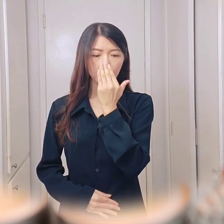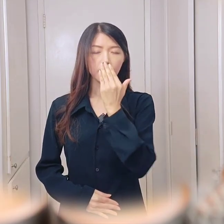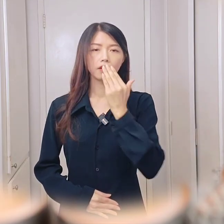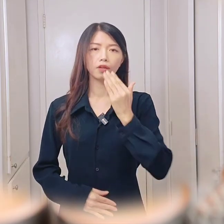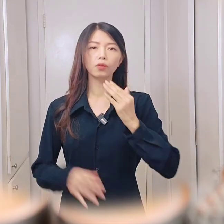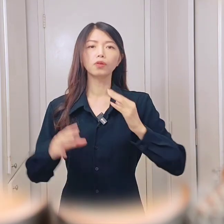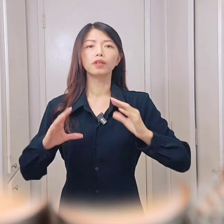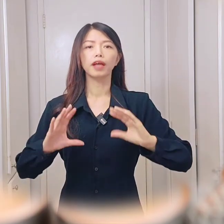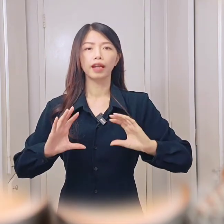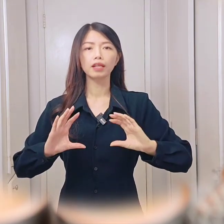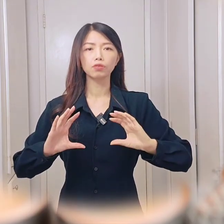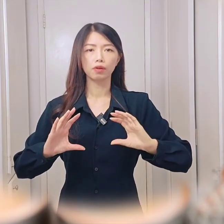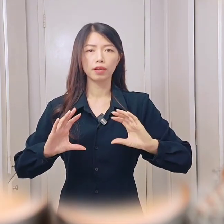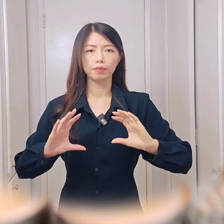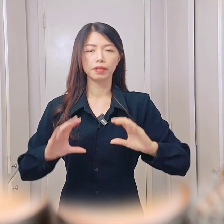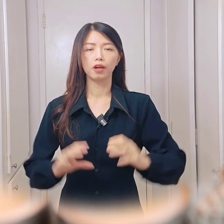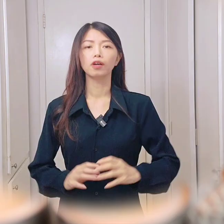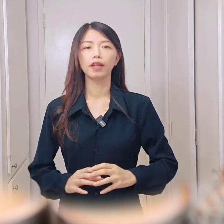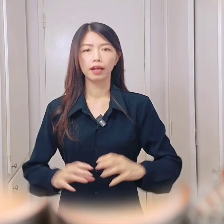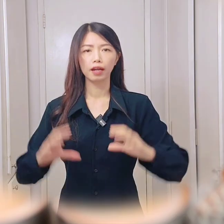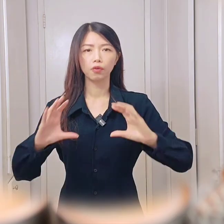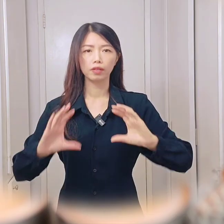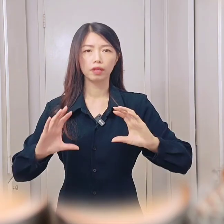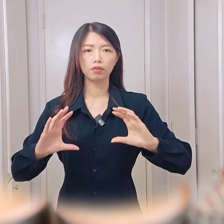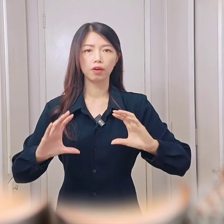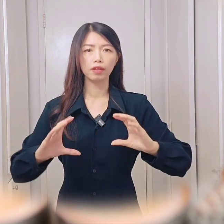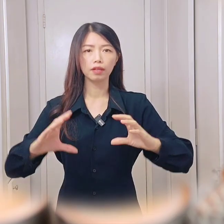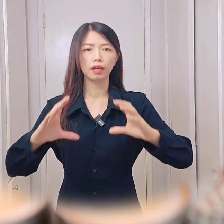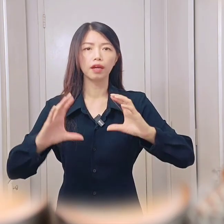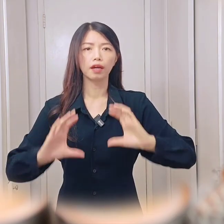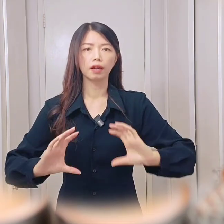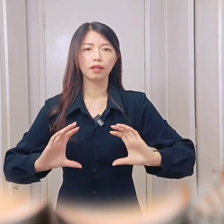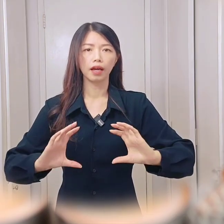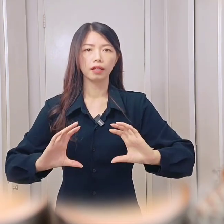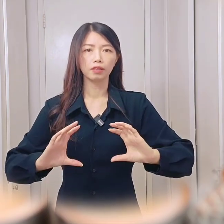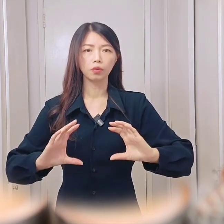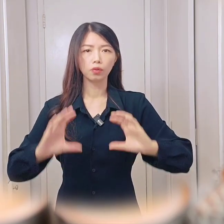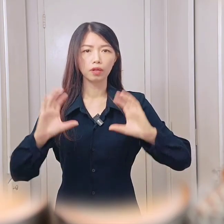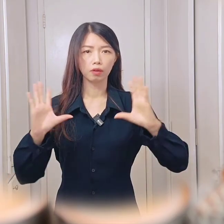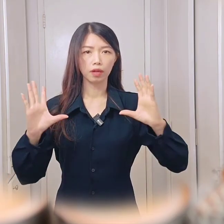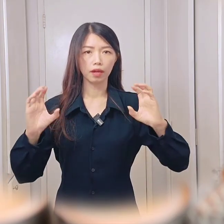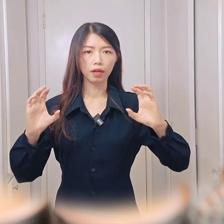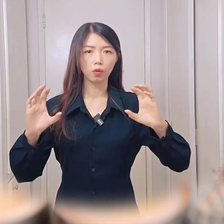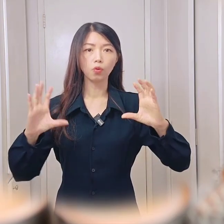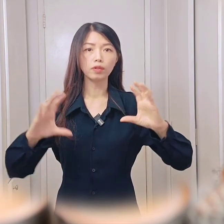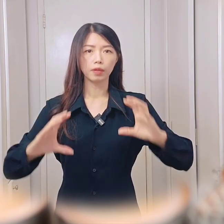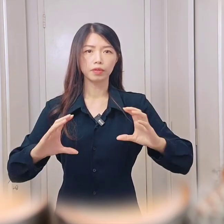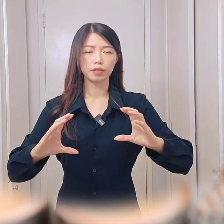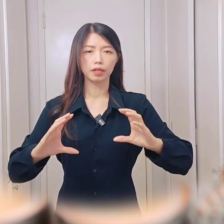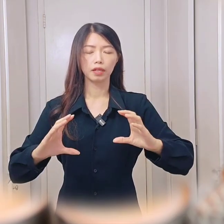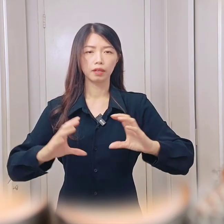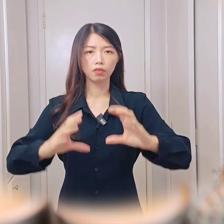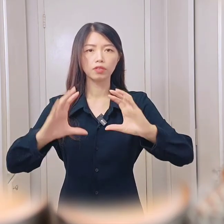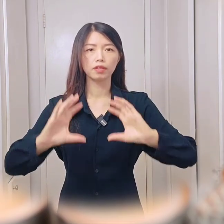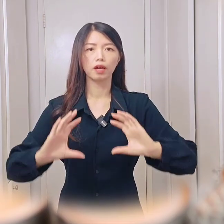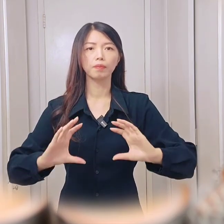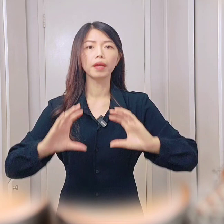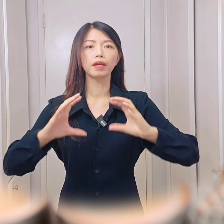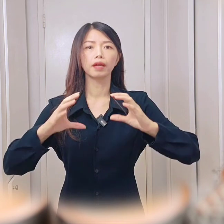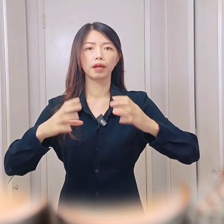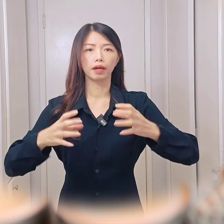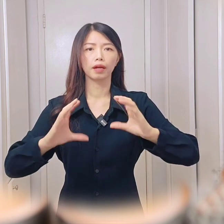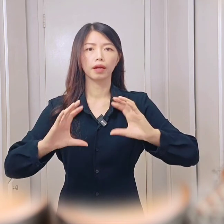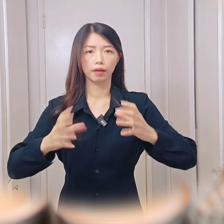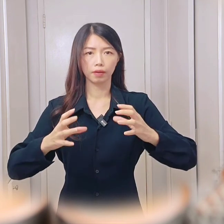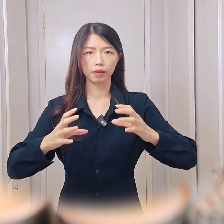되고요. 그리고 나라 수어를 하시면 돼요. 나라라고 한 뜻의 수어는 양손을 이렇게 공을 잡듯이 이렇게 해주신